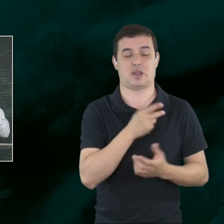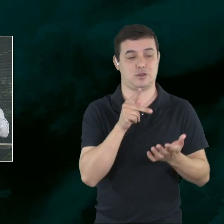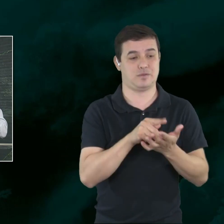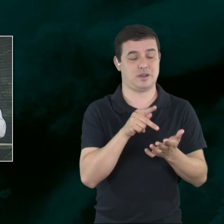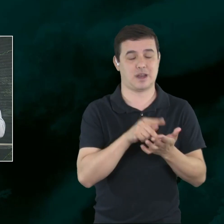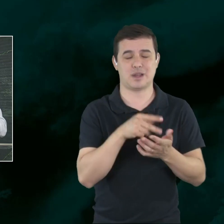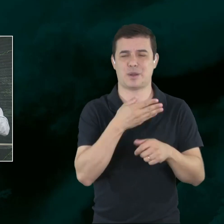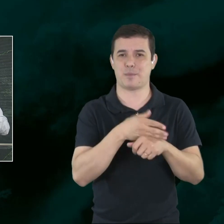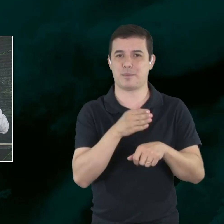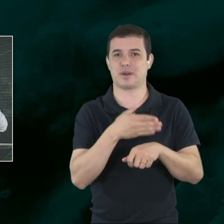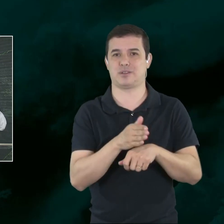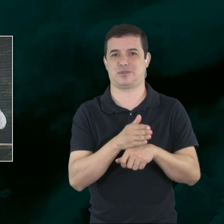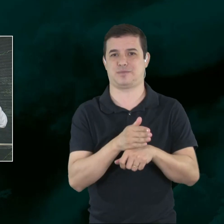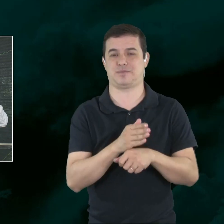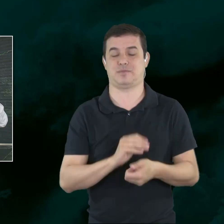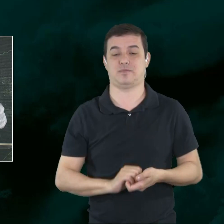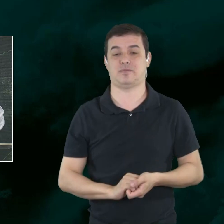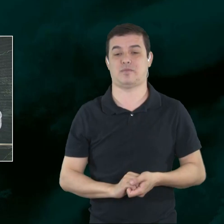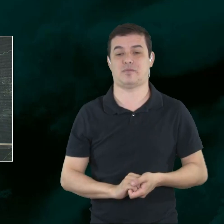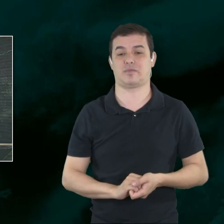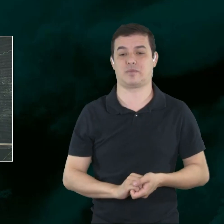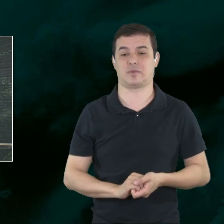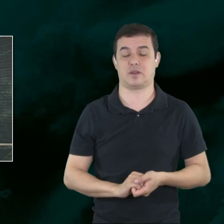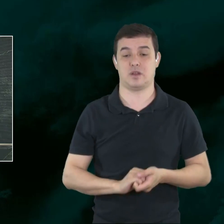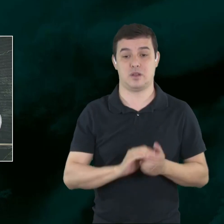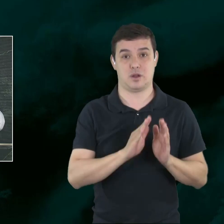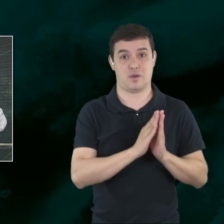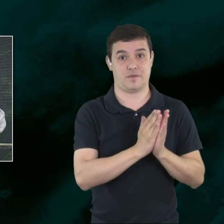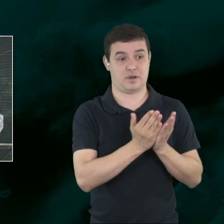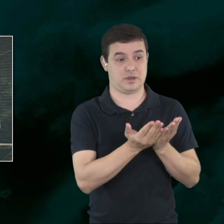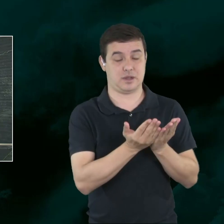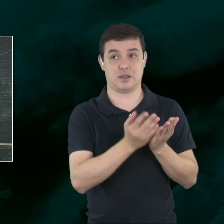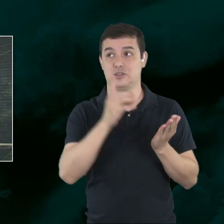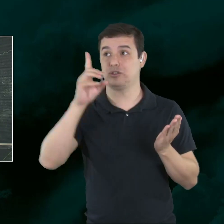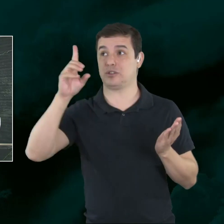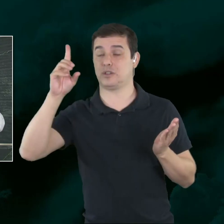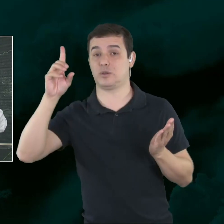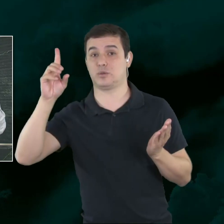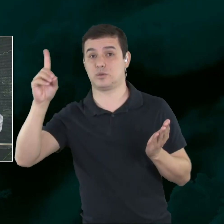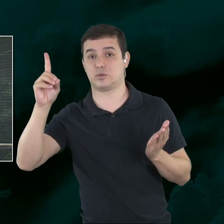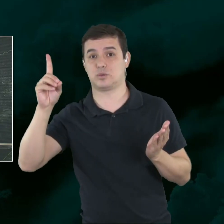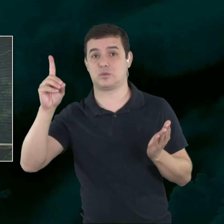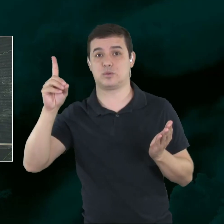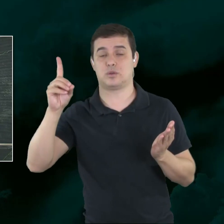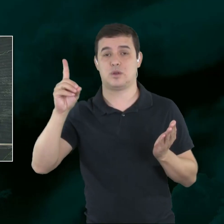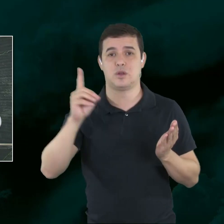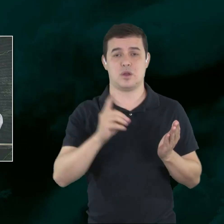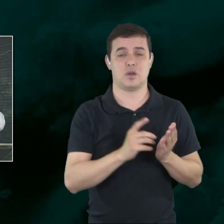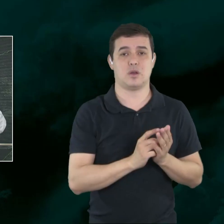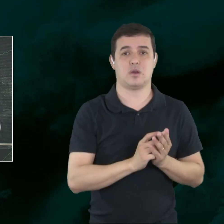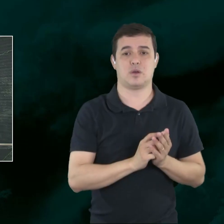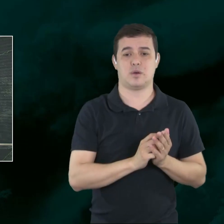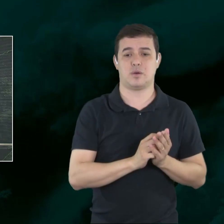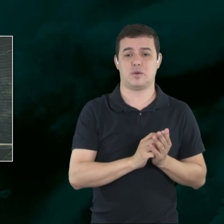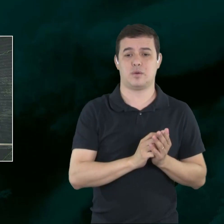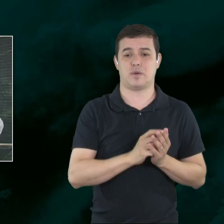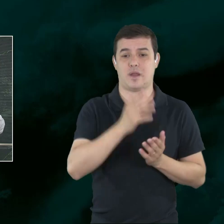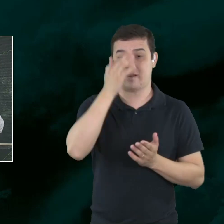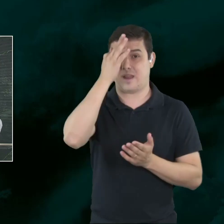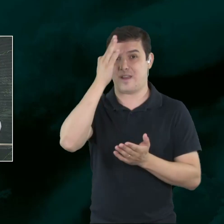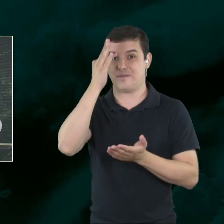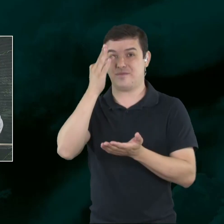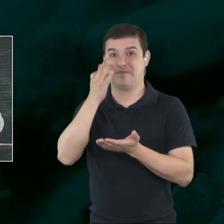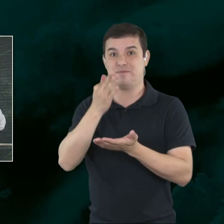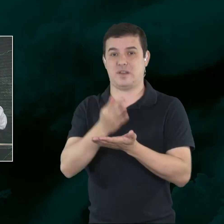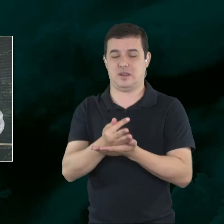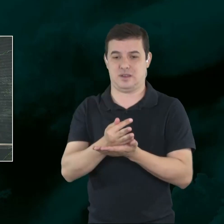realidade. Enquanto toda a verdade, toda a palavra de Deus, todo o conteúdo da palavra de Deus, todo o ser de Deus,